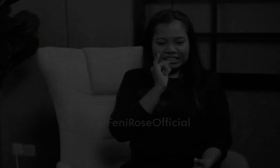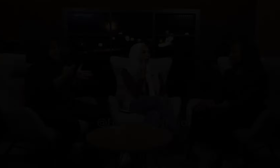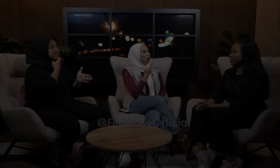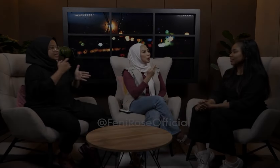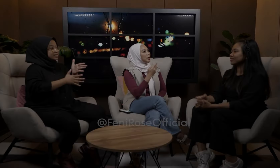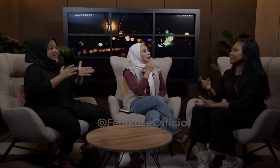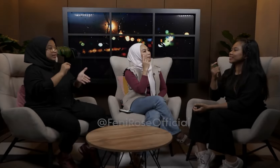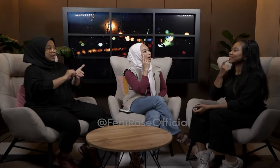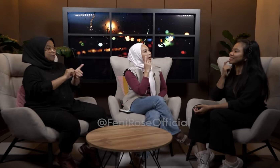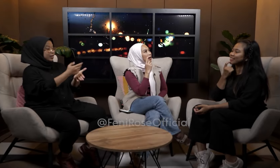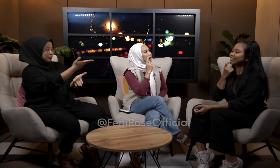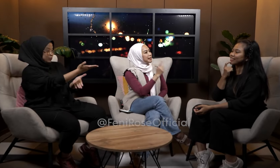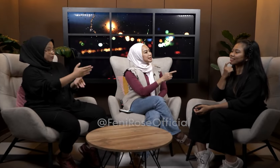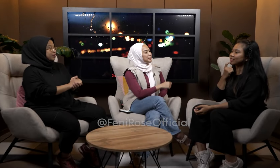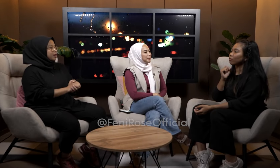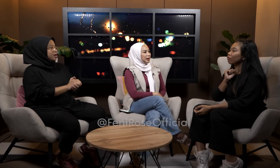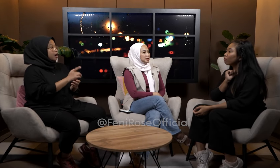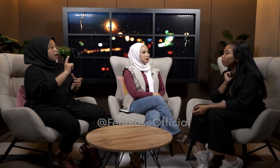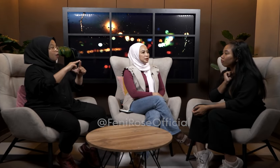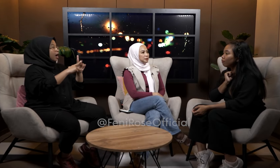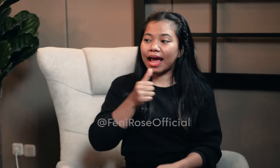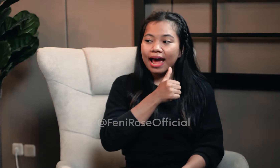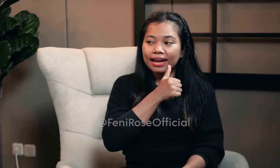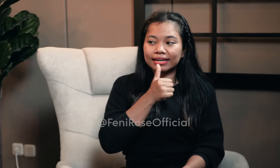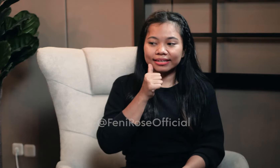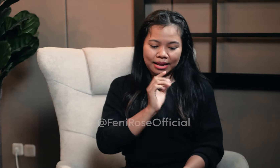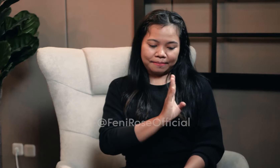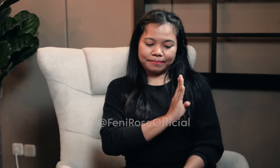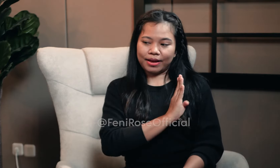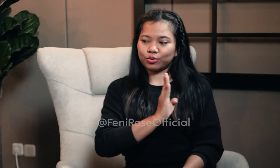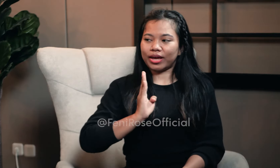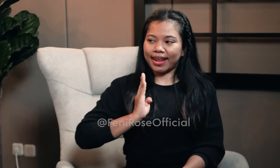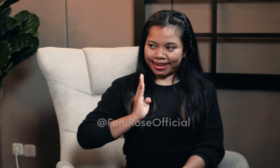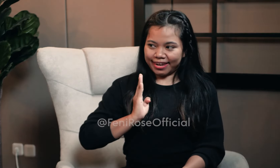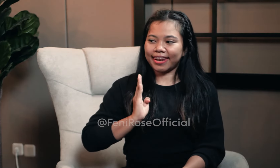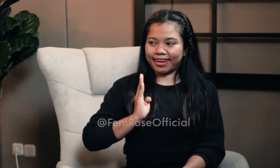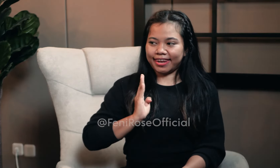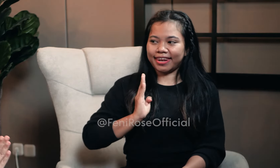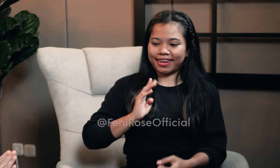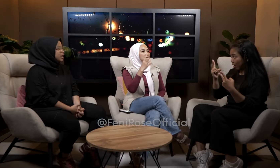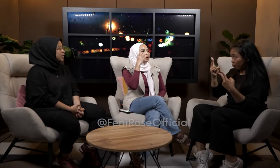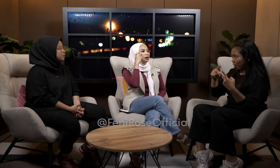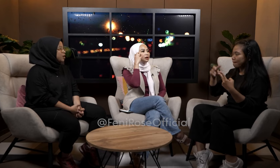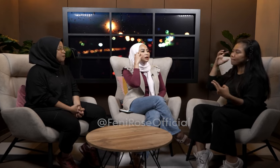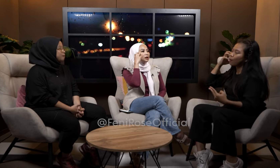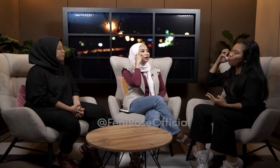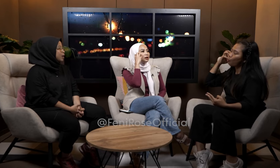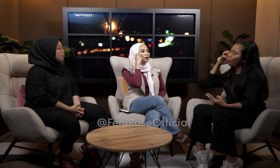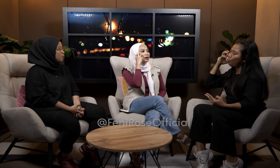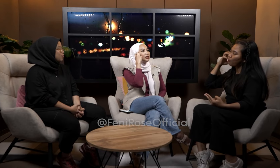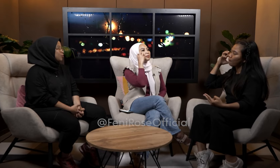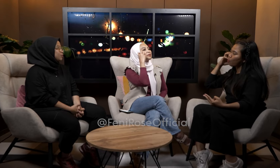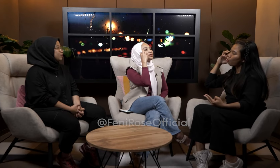Kalau Pak Anis apa Pak Anis kalau nama P nama lengkap beliau Iya betul yang kedua Prabowo Kenapa gini